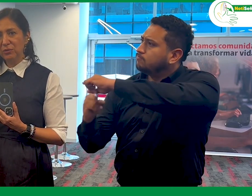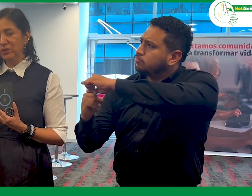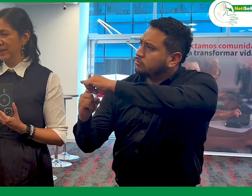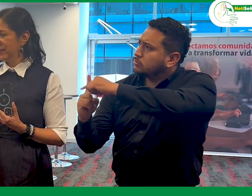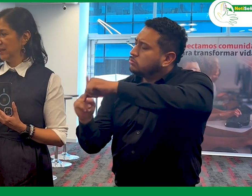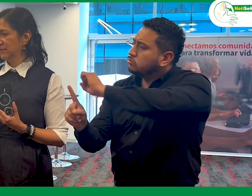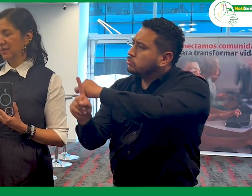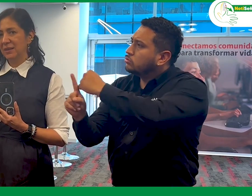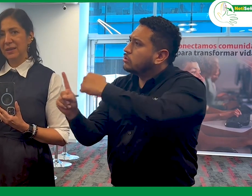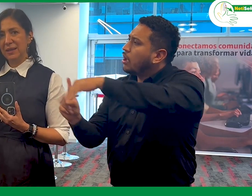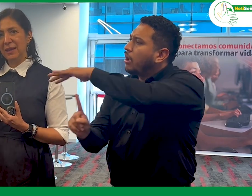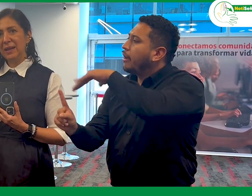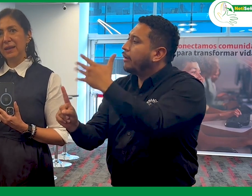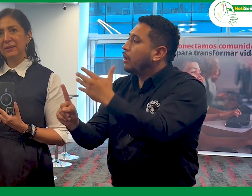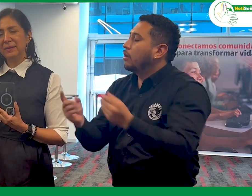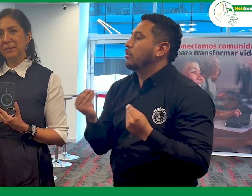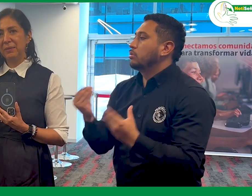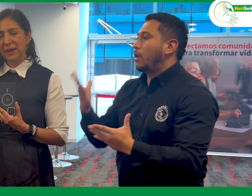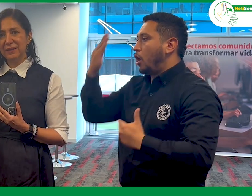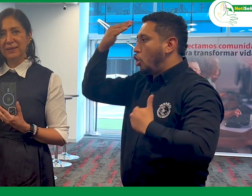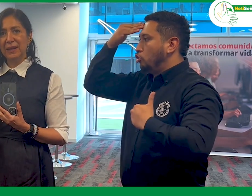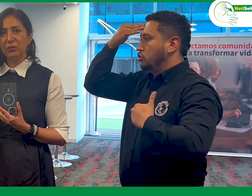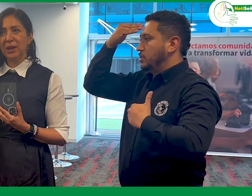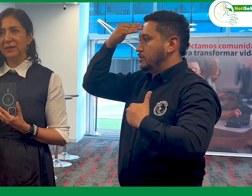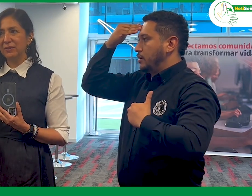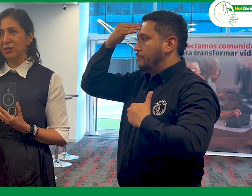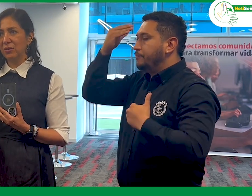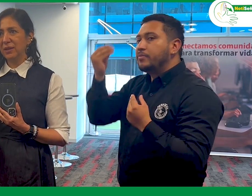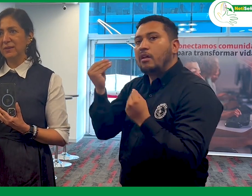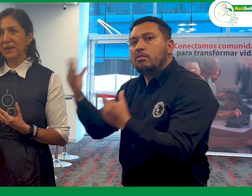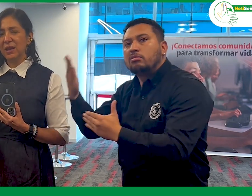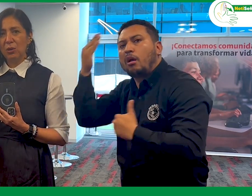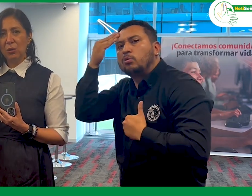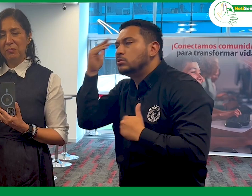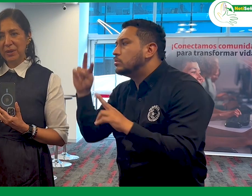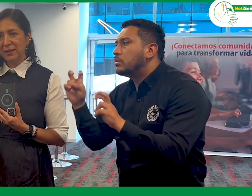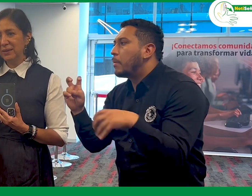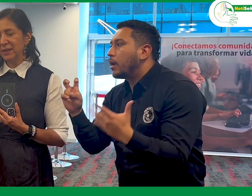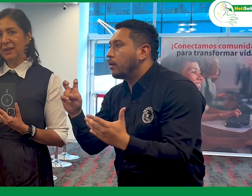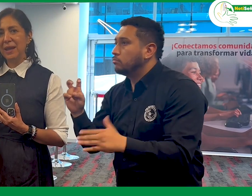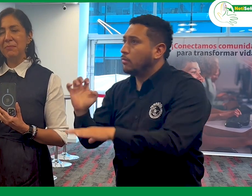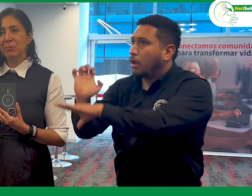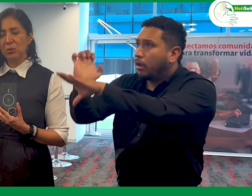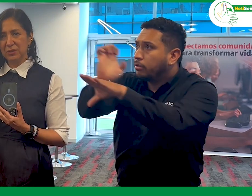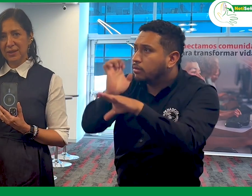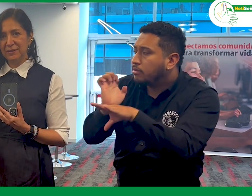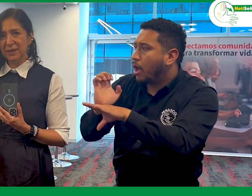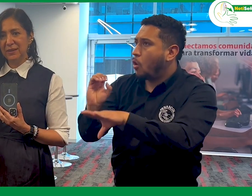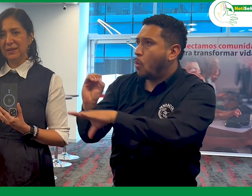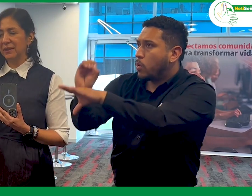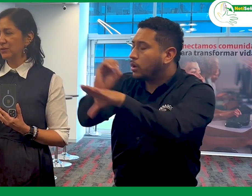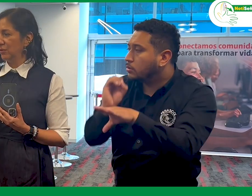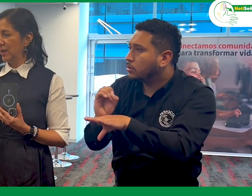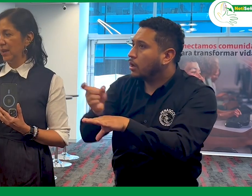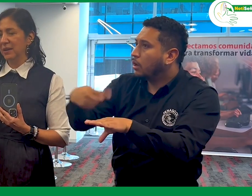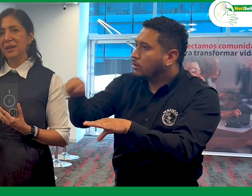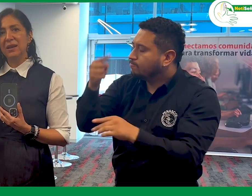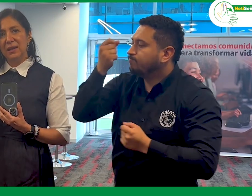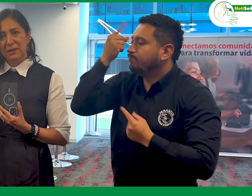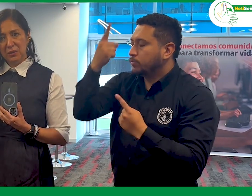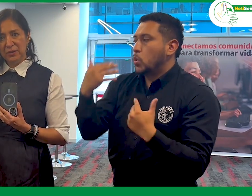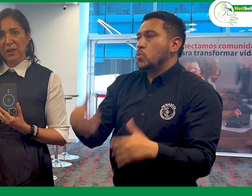elevar conciencia, que las empresas y las organizaciones comprendan la importancia de